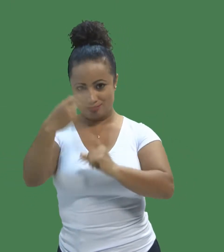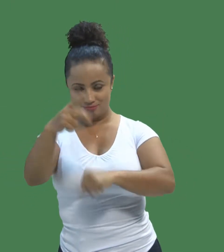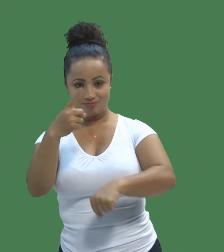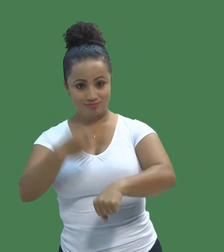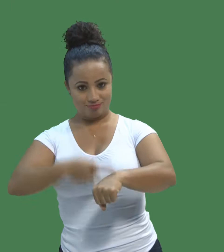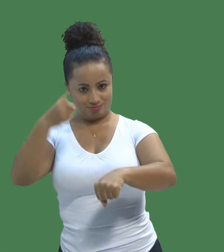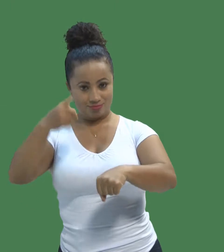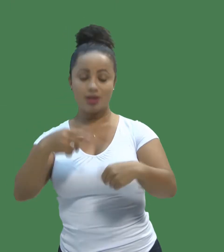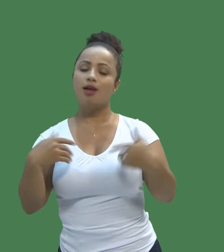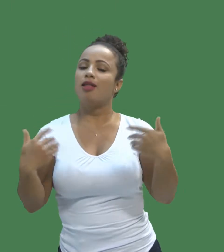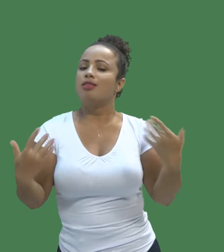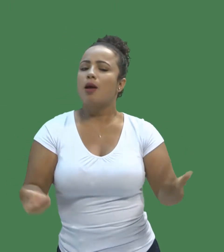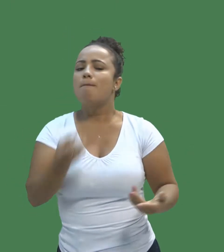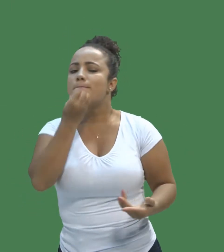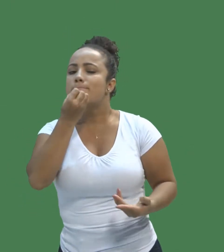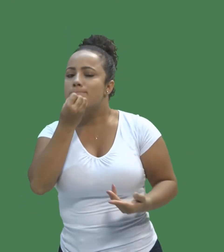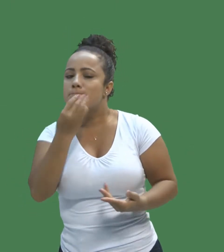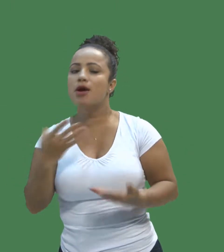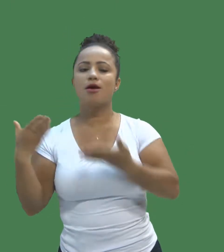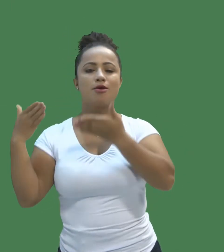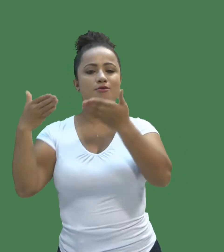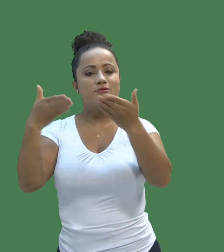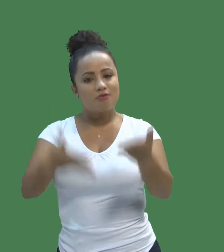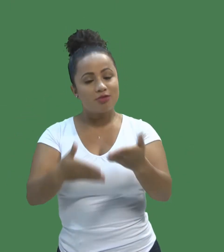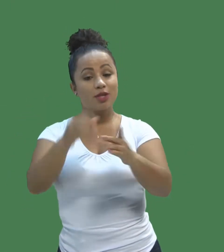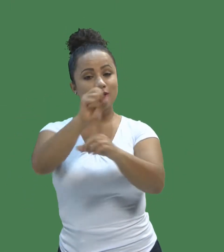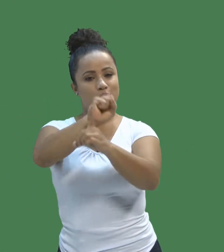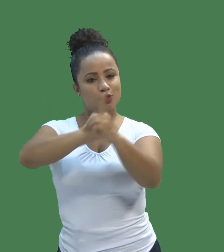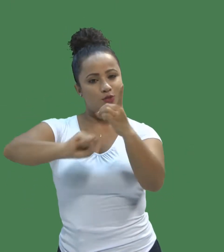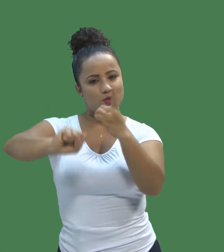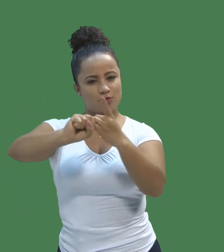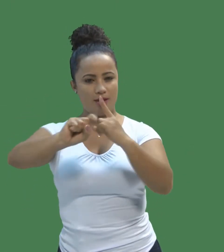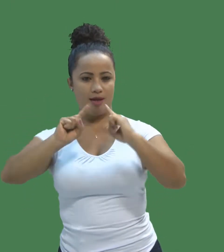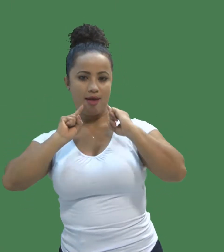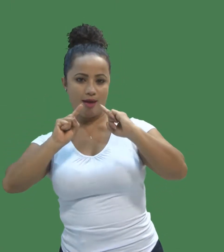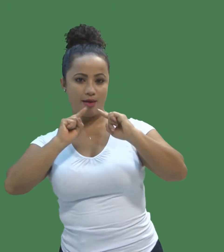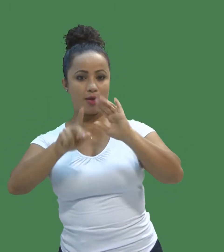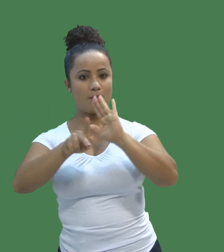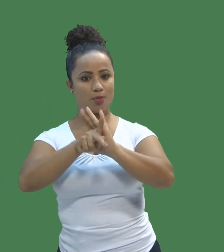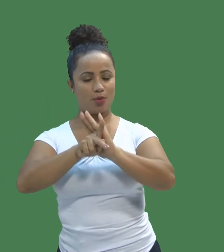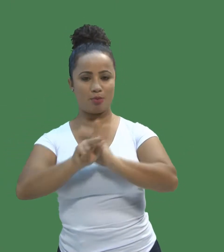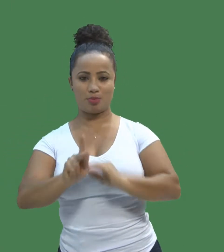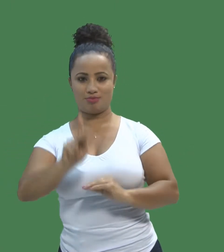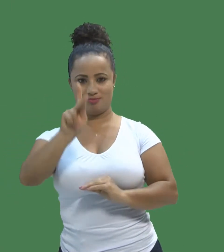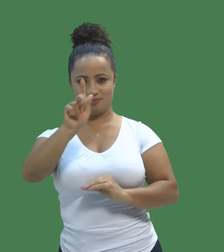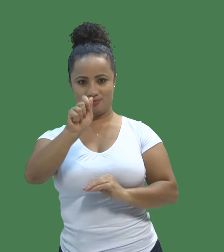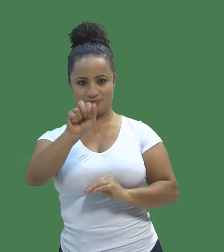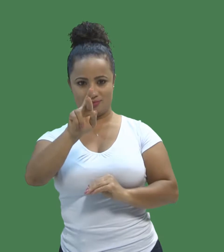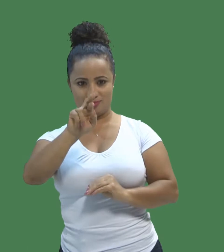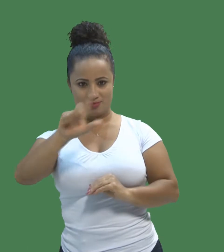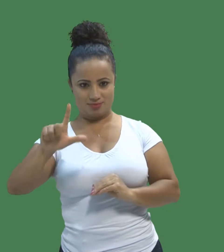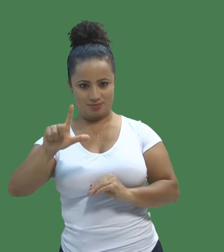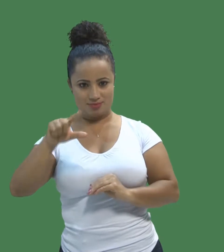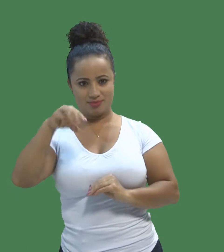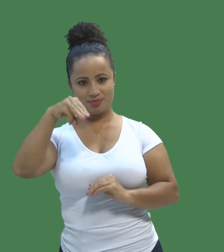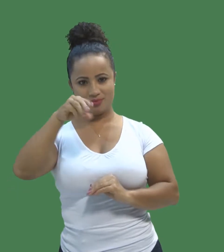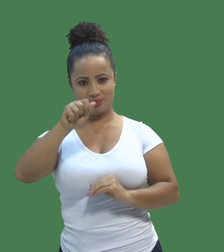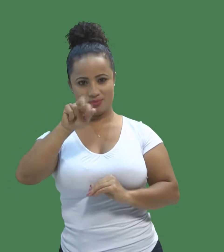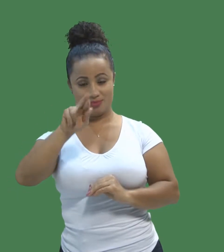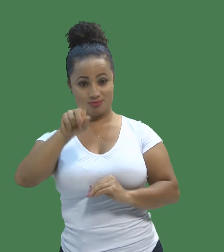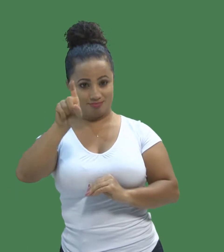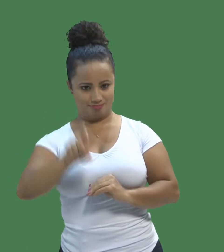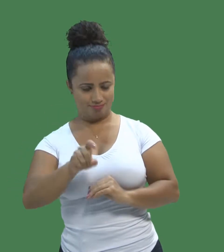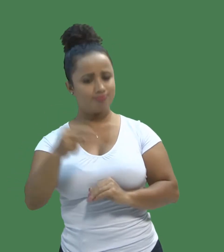de Karl Marx. Karl Marx foi um filósofo e revolucionário